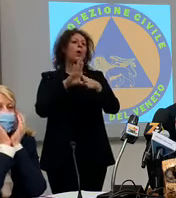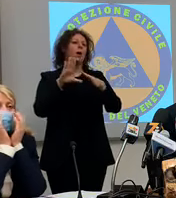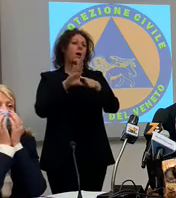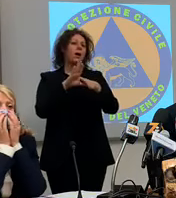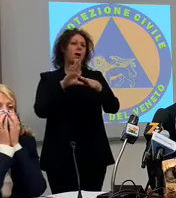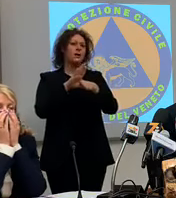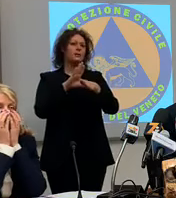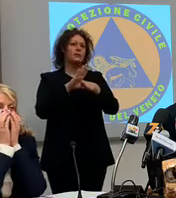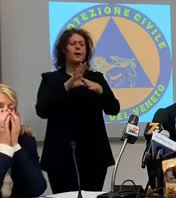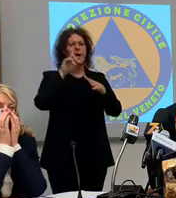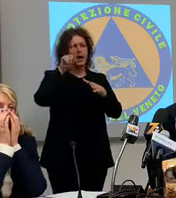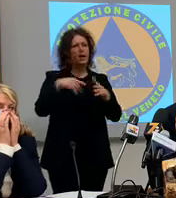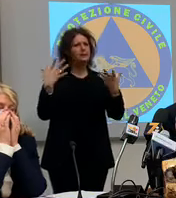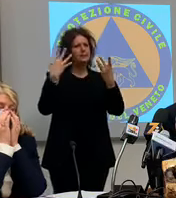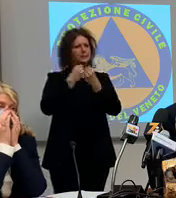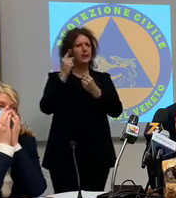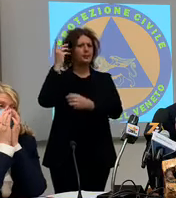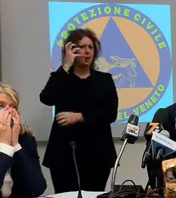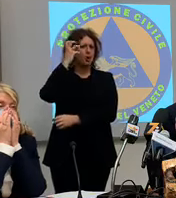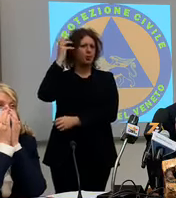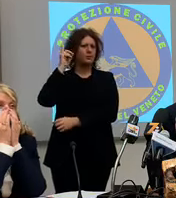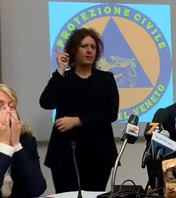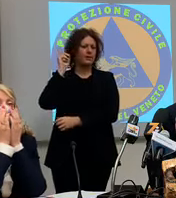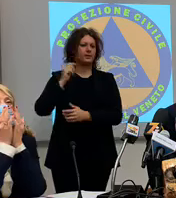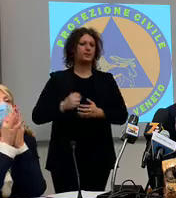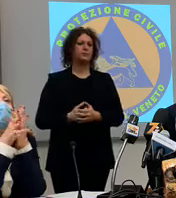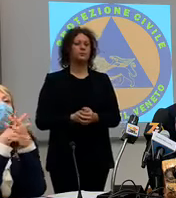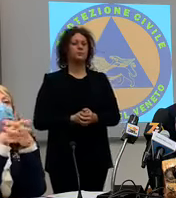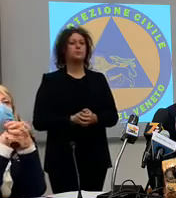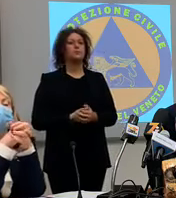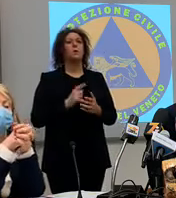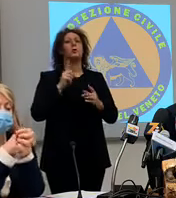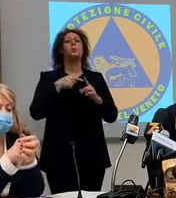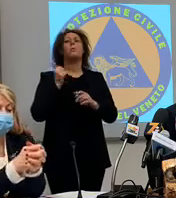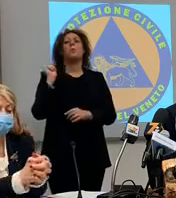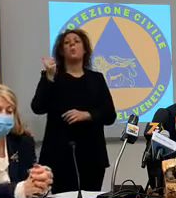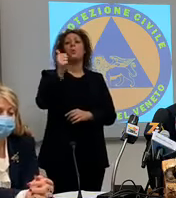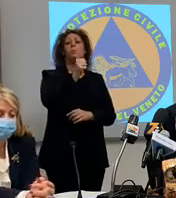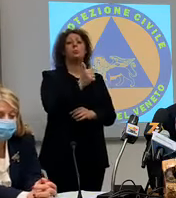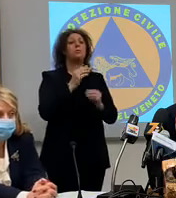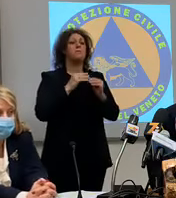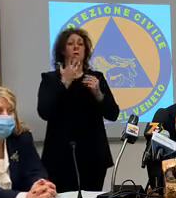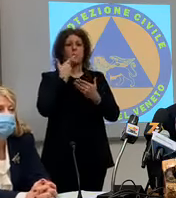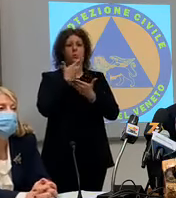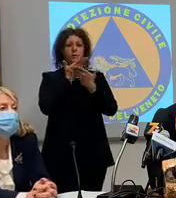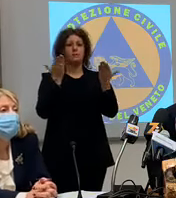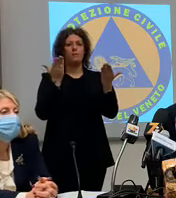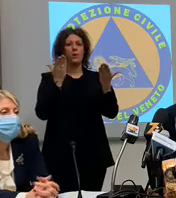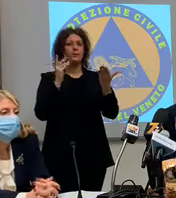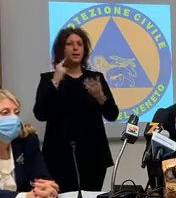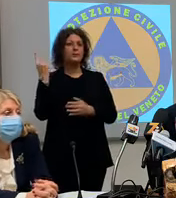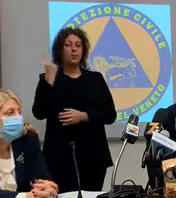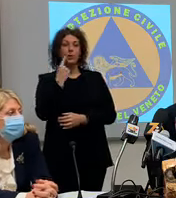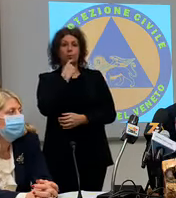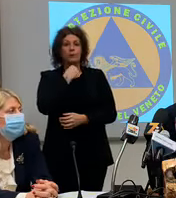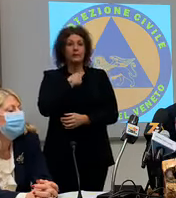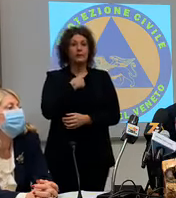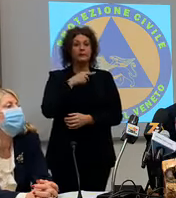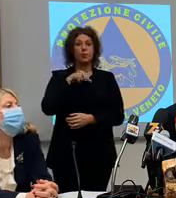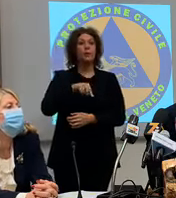fatta col Governo Dopodiché ognuno fa quello che vuole ma venire a dire a questa ragione che non sia Assunta responsabilità dov'erano